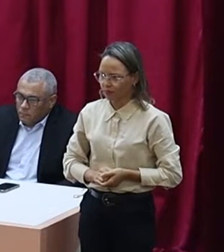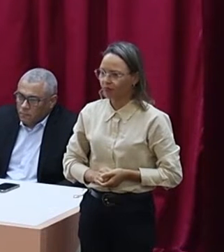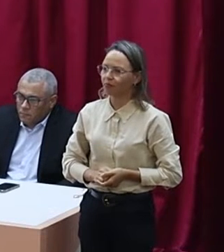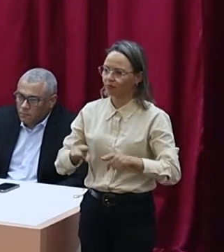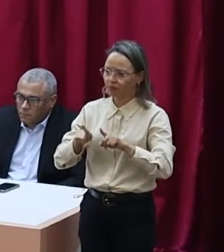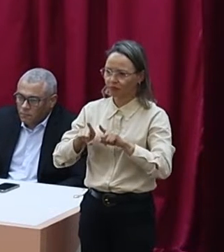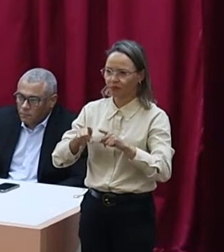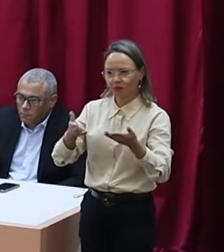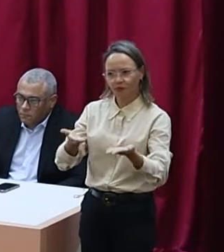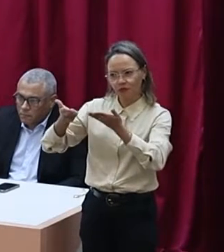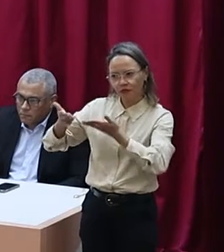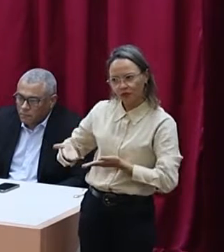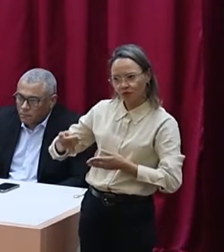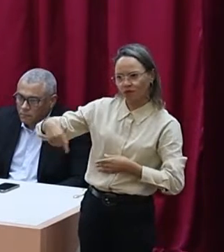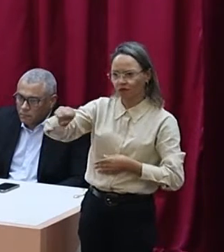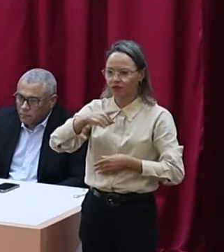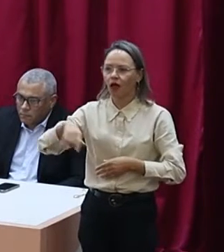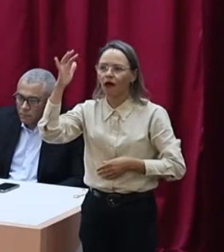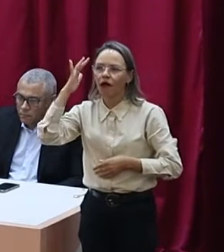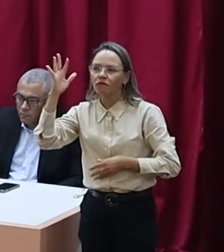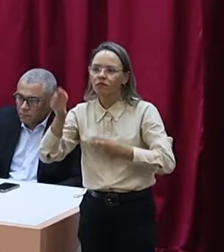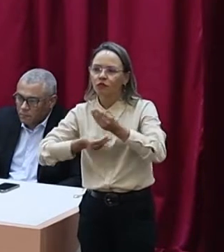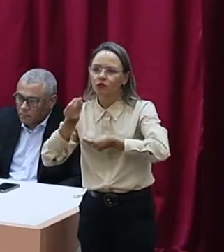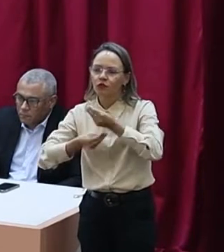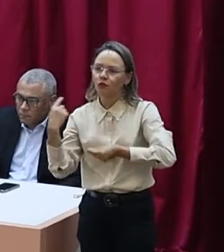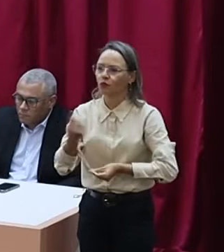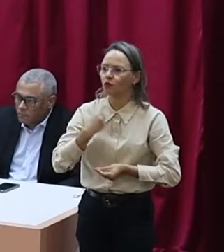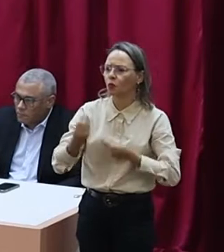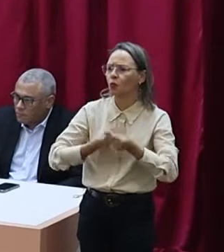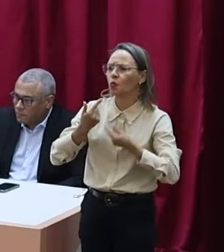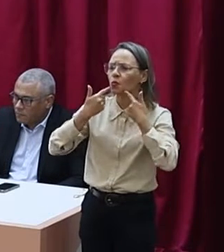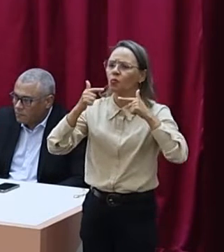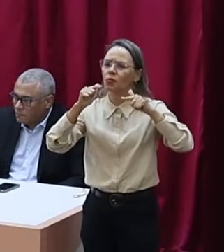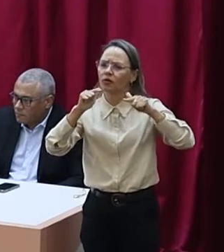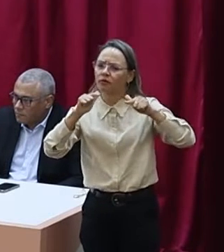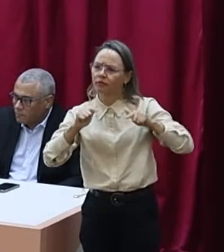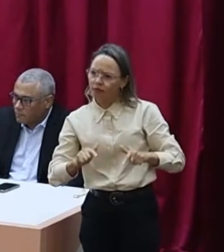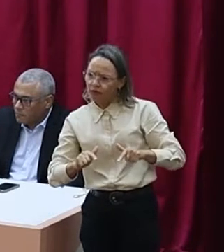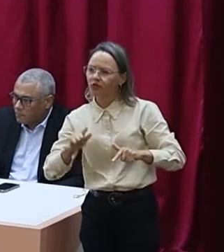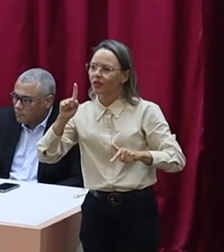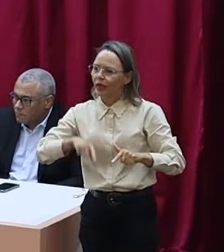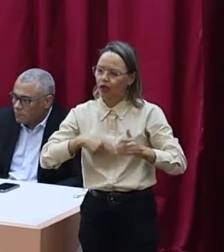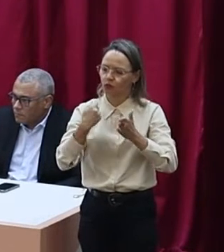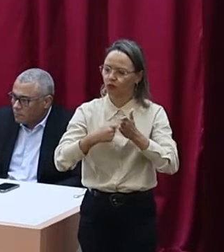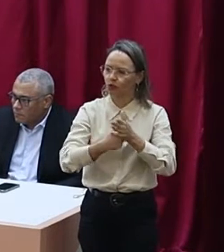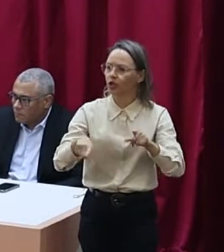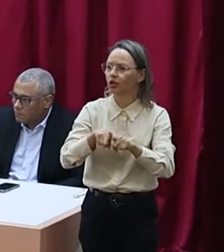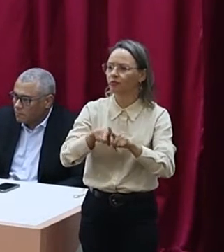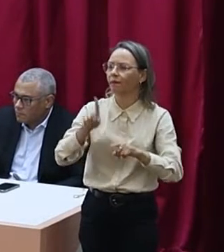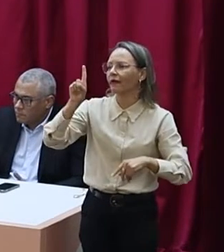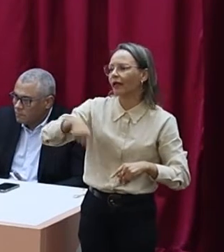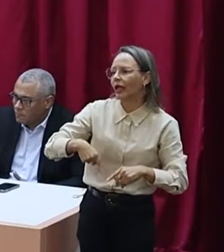mesa, convidamos o público a refletir conosco sobre como as linguagens se tornam lugar de resistência, mas também campo